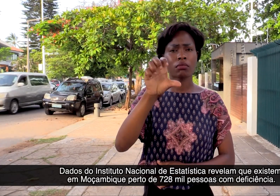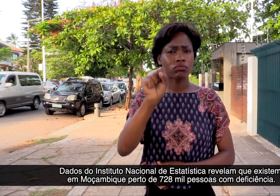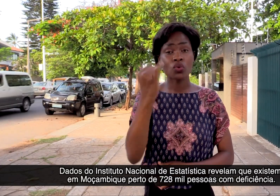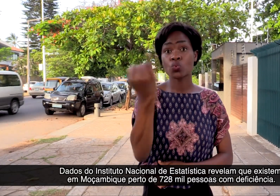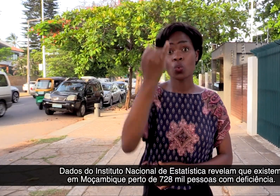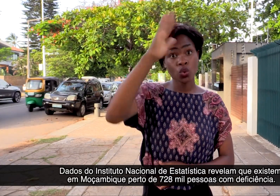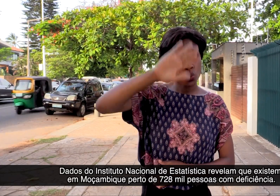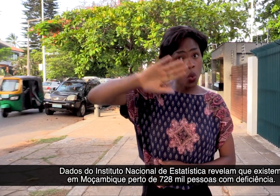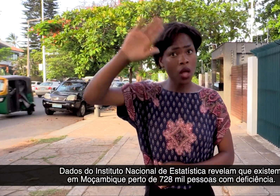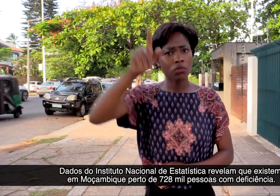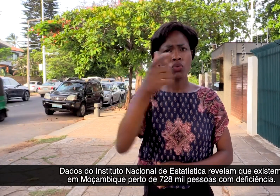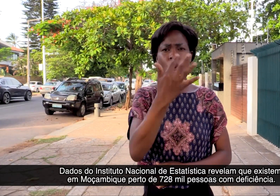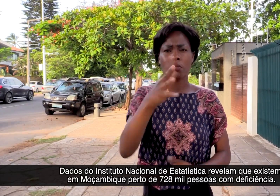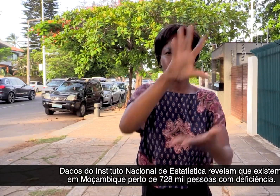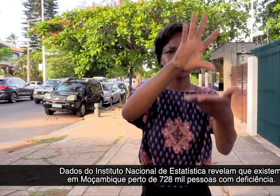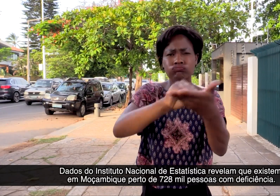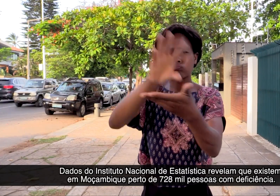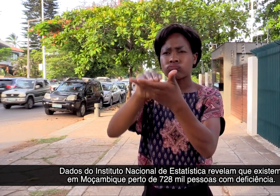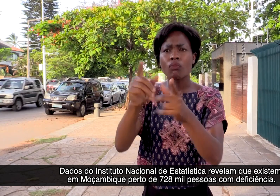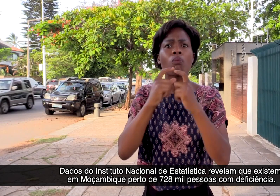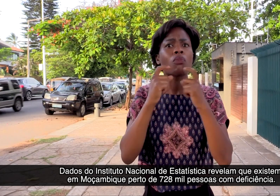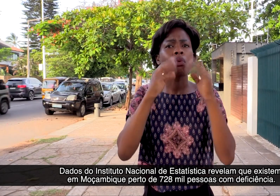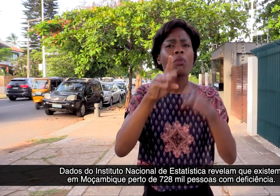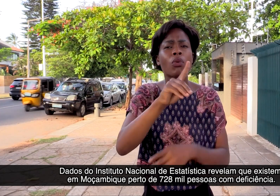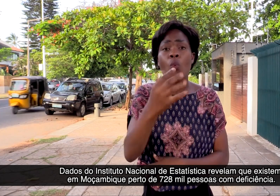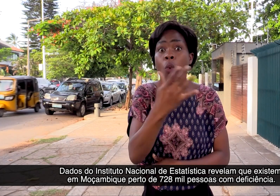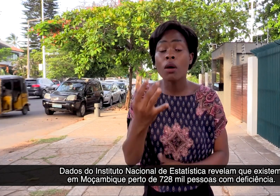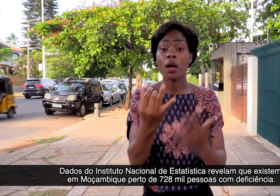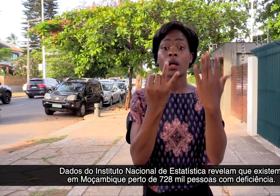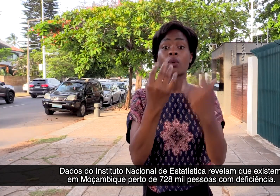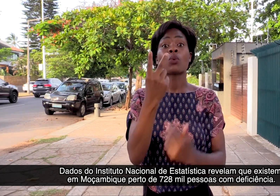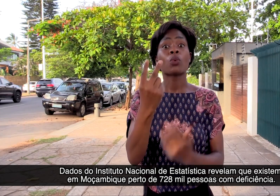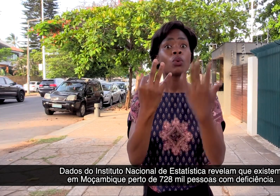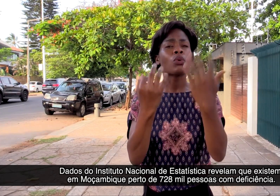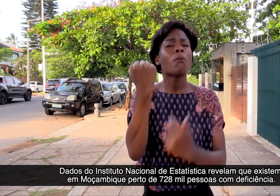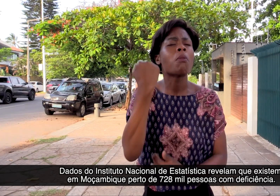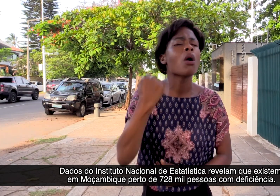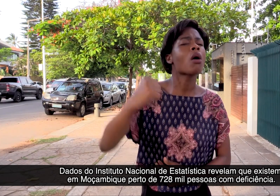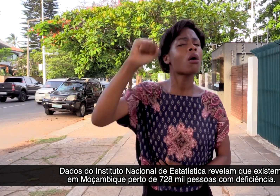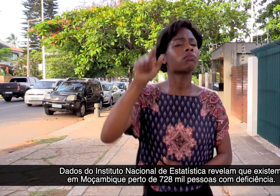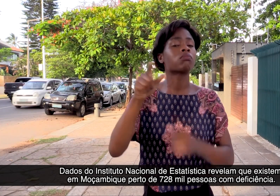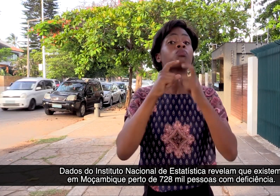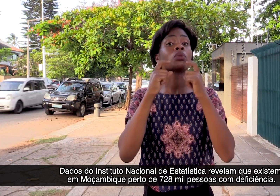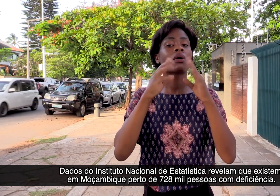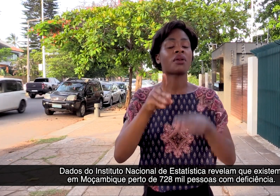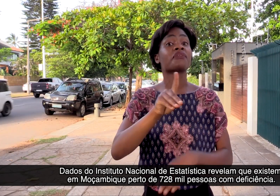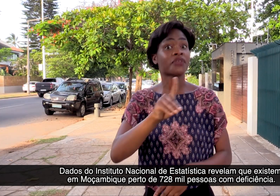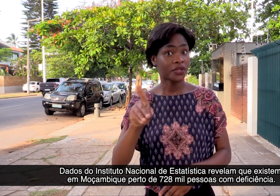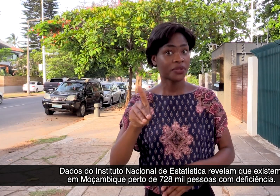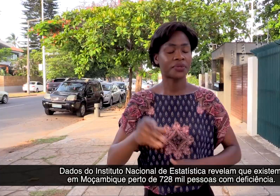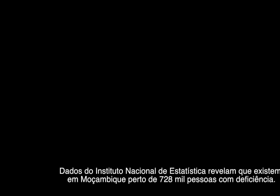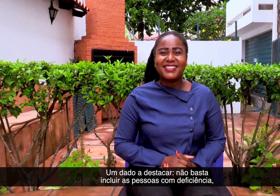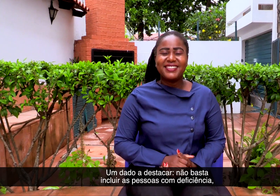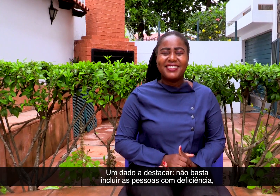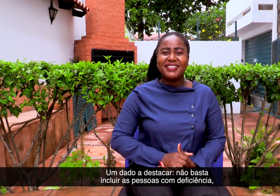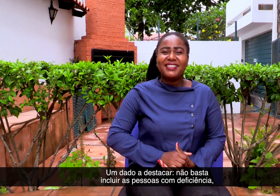Dados do Instituto Nacional de Estatística revelam que existem em Moçambique perto de 728 mil pessoas com